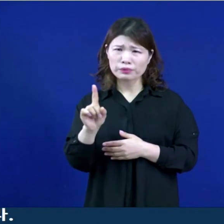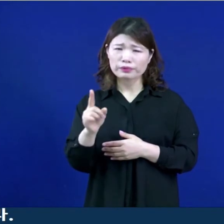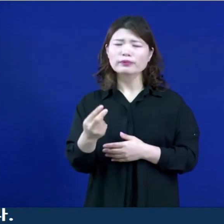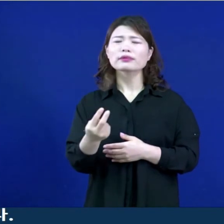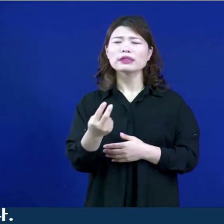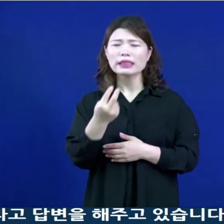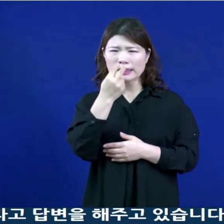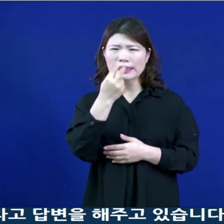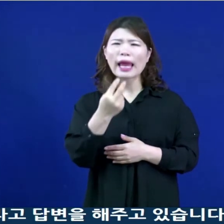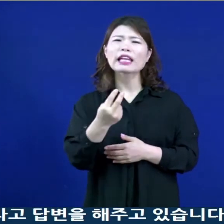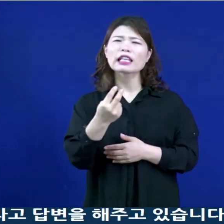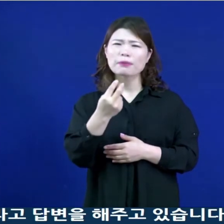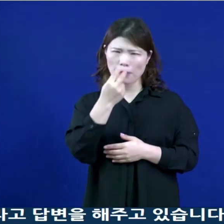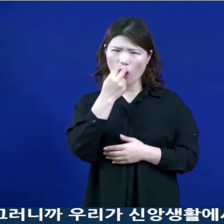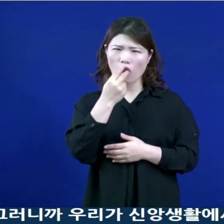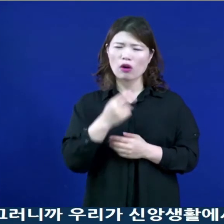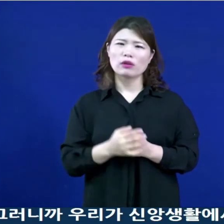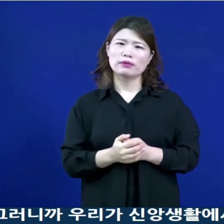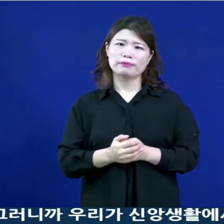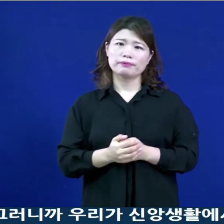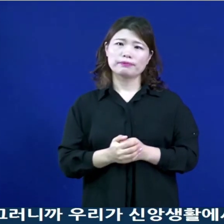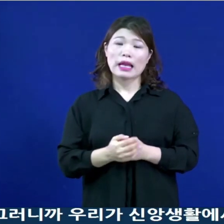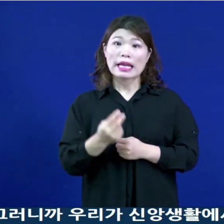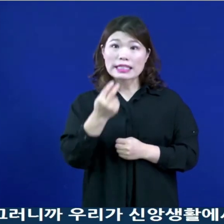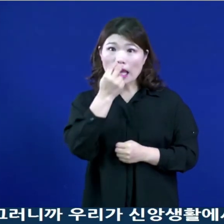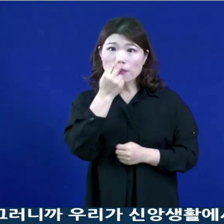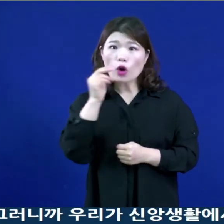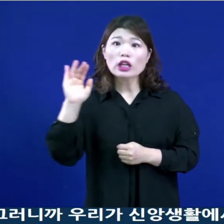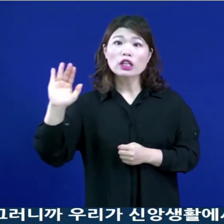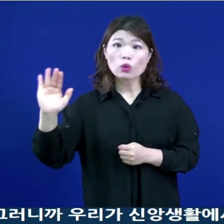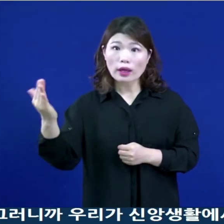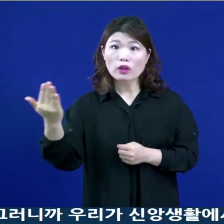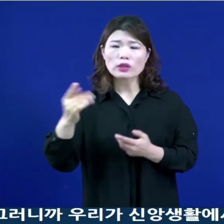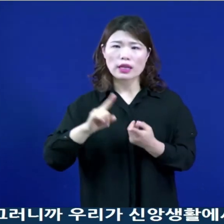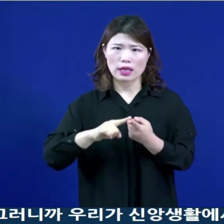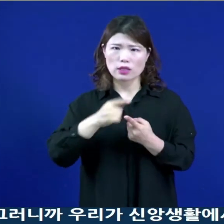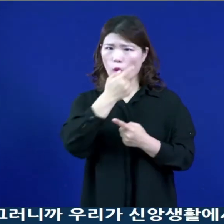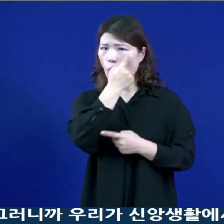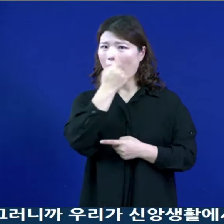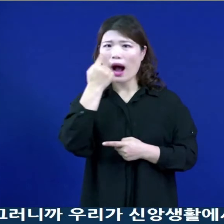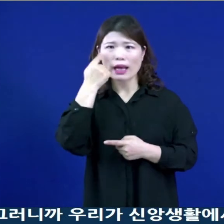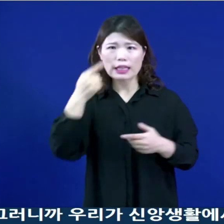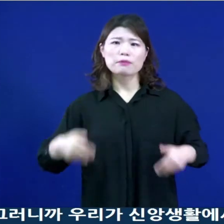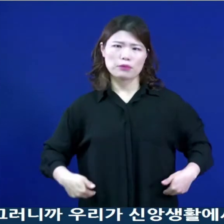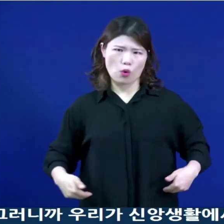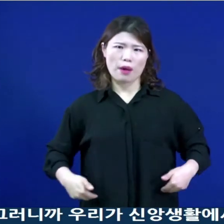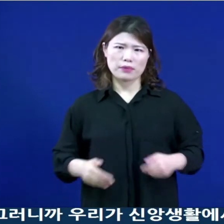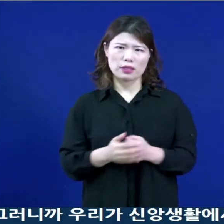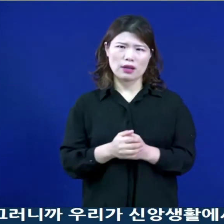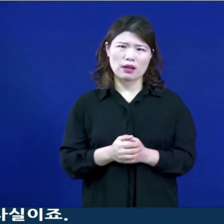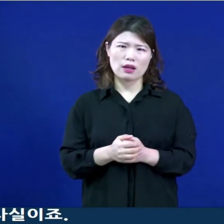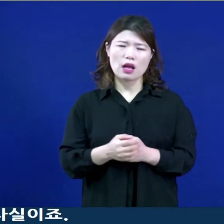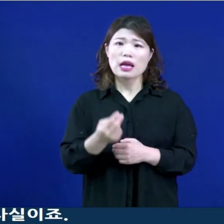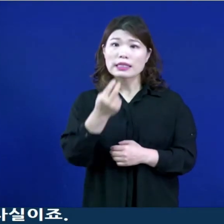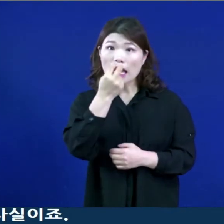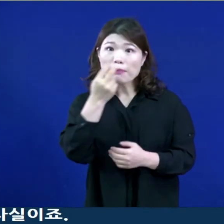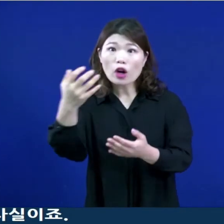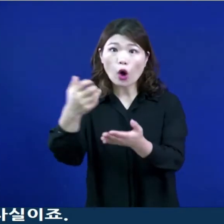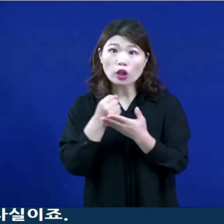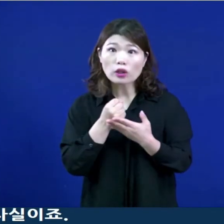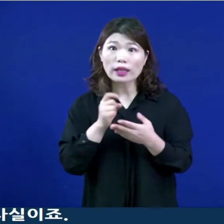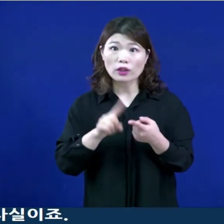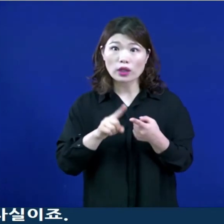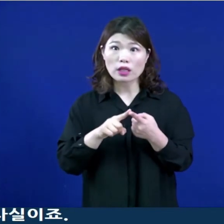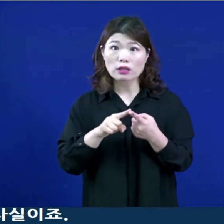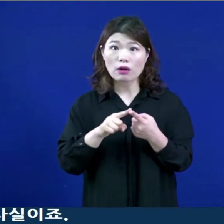사실이죠. 내 안에 생명이 있는 것을 확인하실 수 있겠습니까? 여러분 생명을 얻었다는 사실을 확인할 수